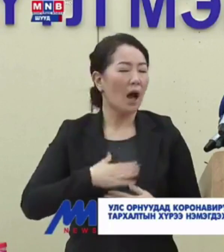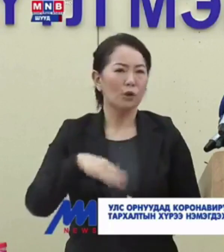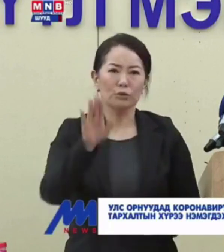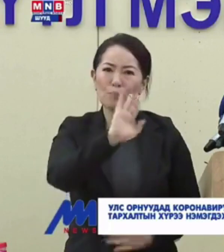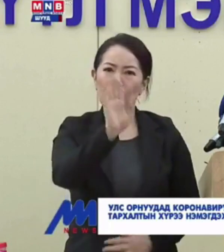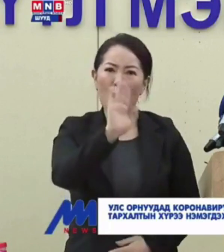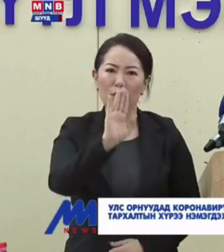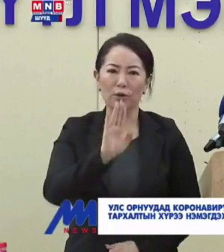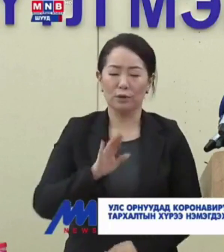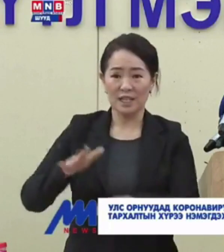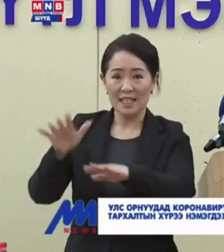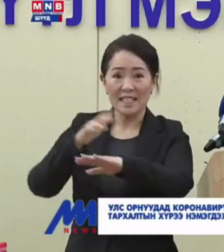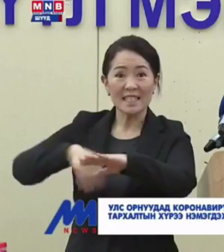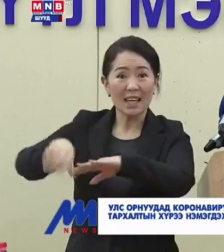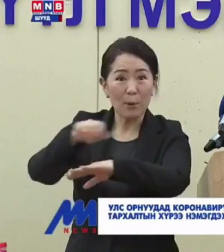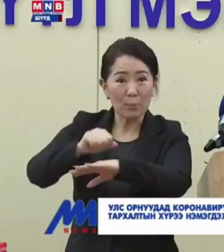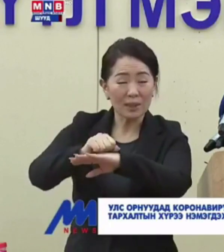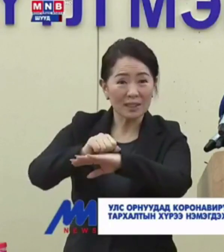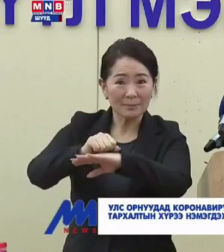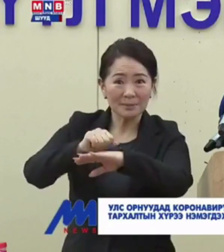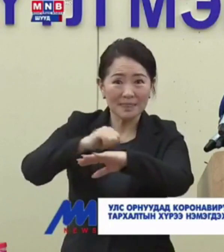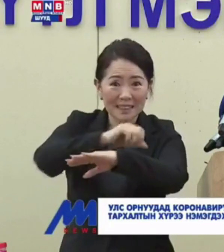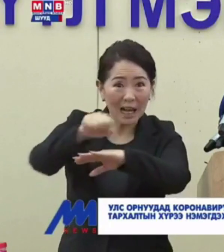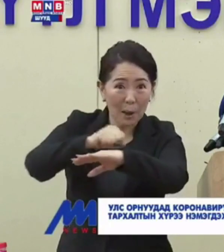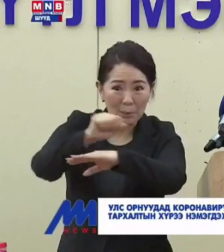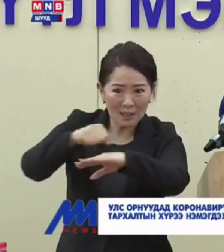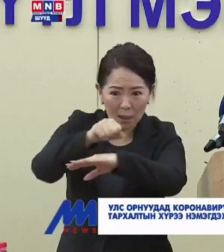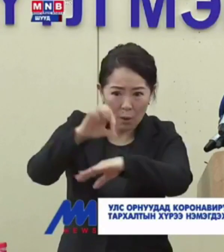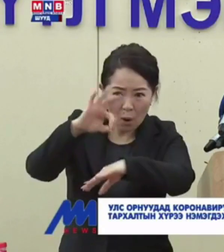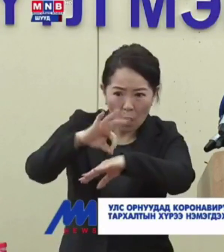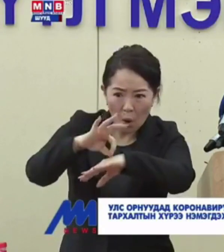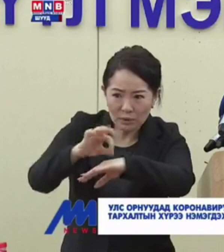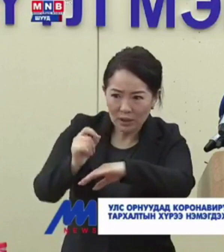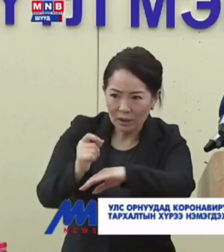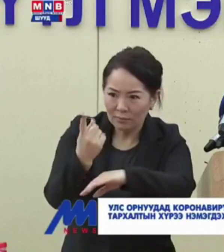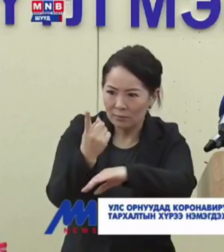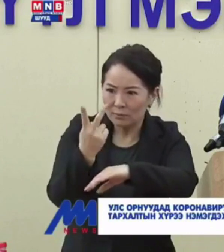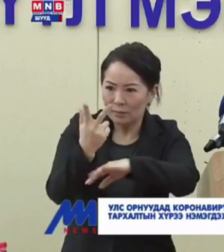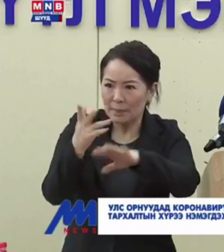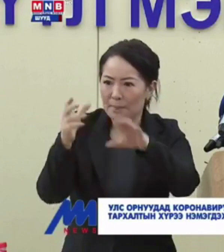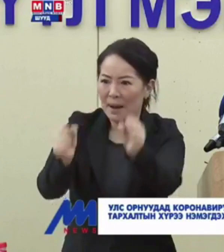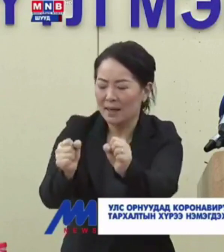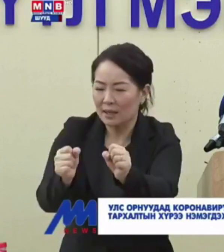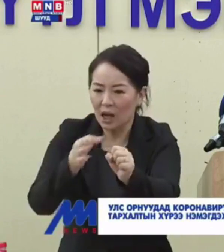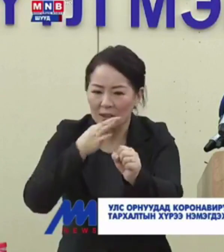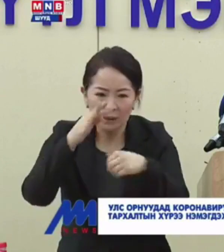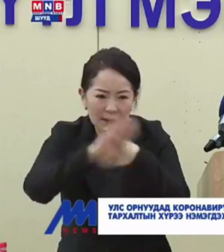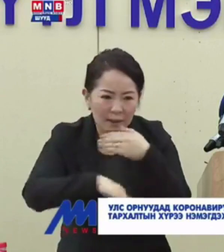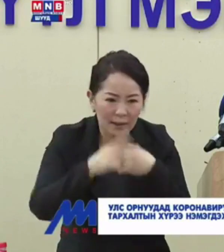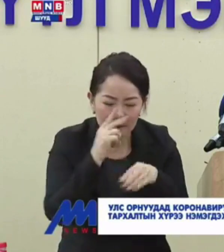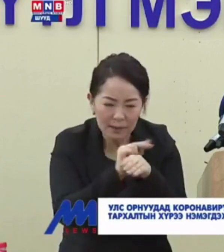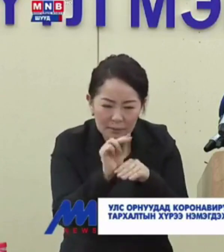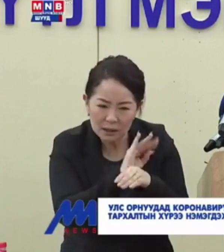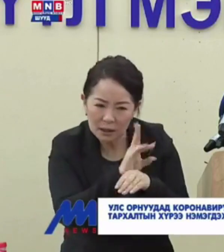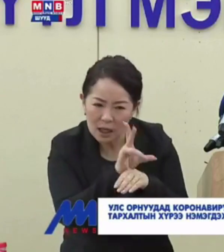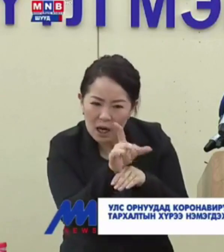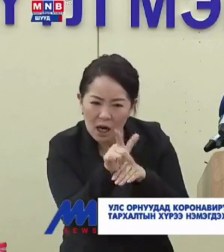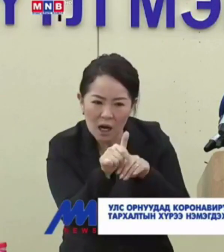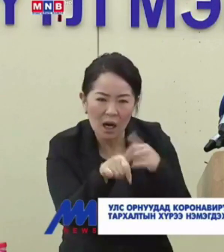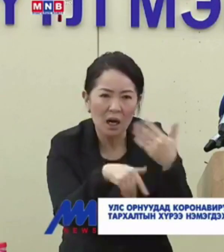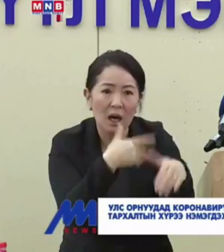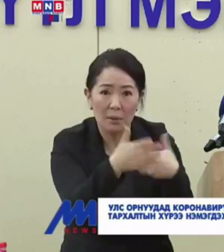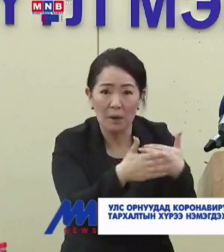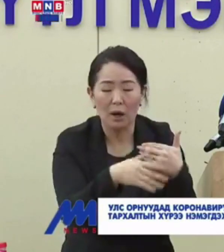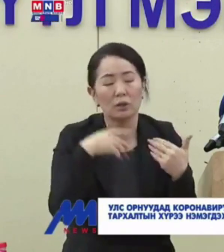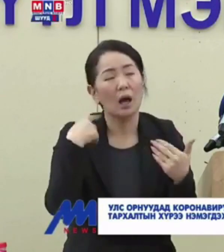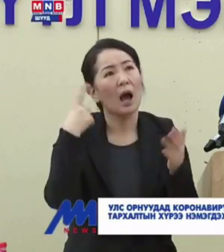бас энэ өвчл бүртгэснээс хойш ихний одоо 3-4 тохиоллоо одоо барьж авсан. Тэгээд сайн эмчилсэн. Сүүлийн одоо